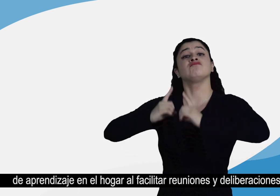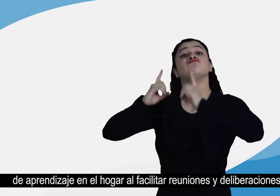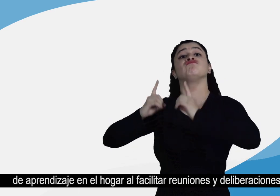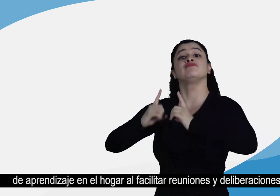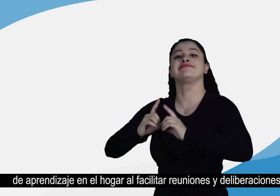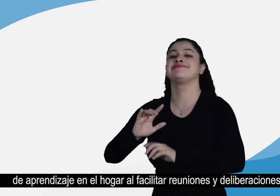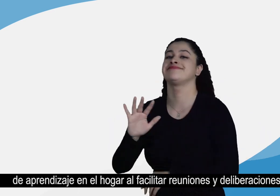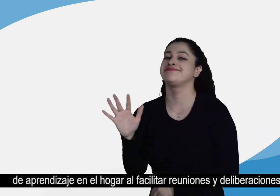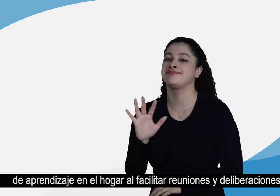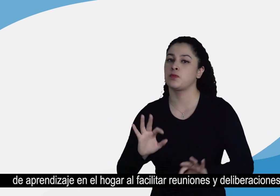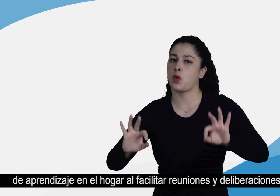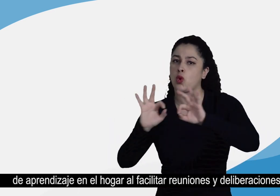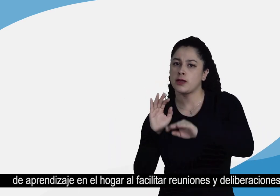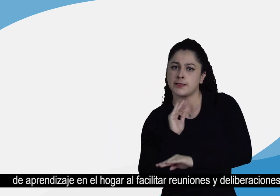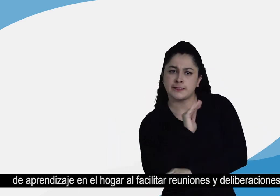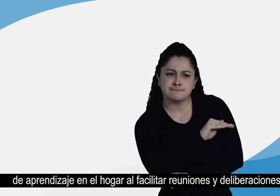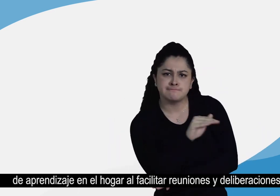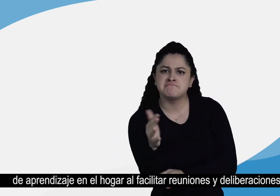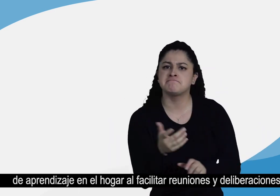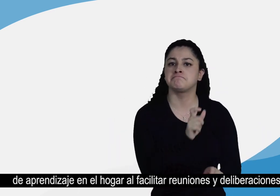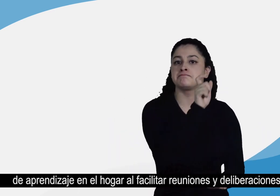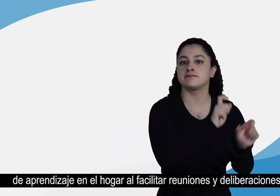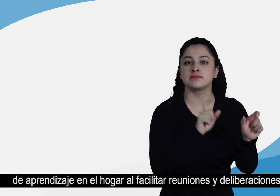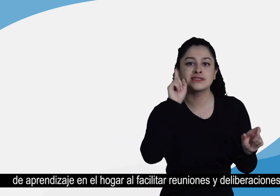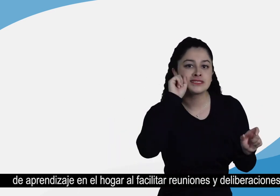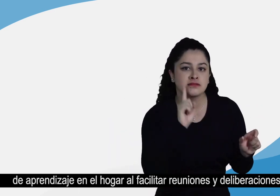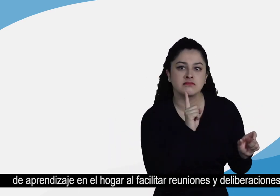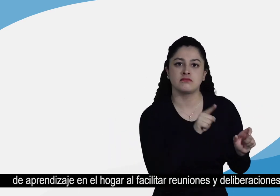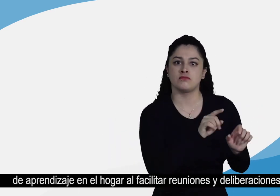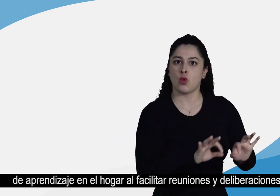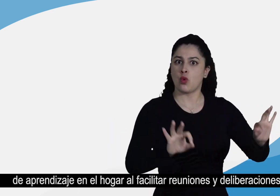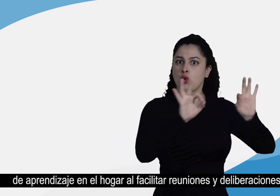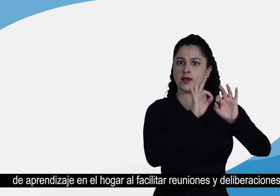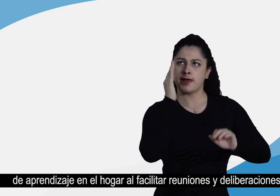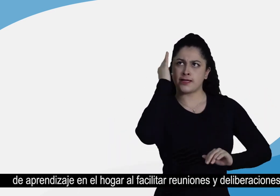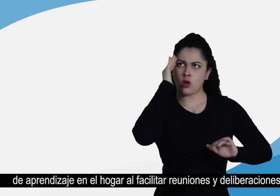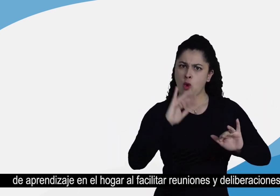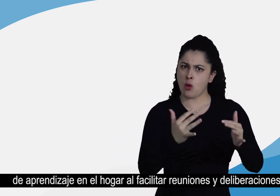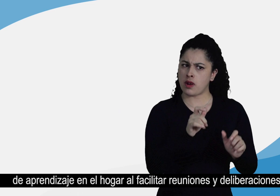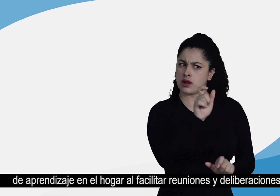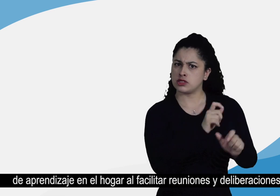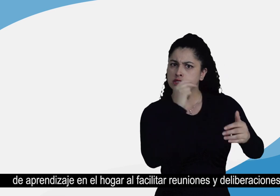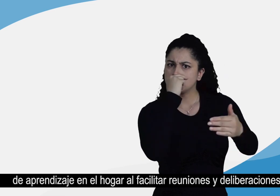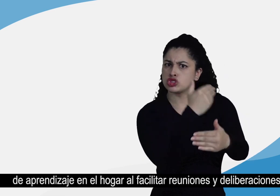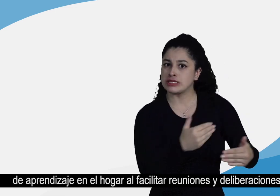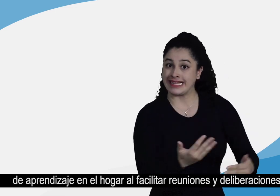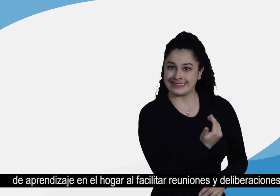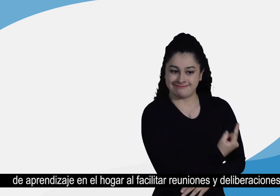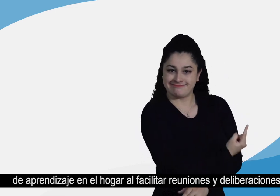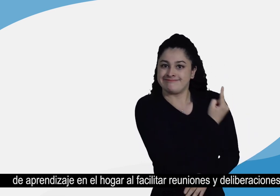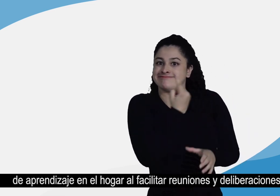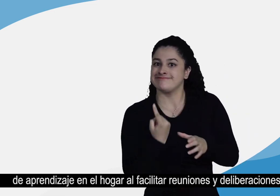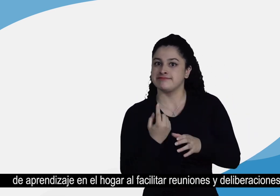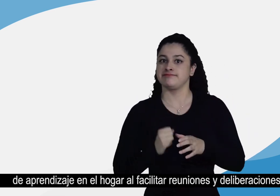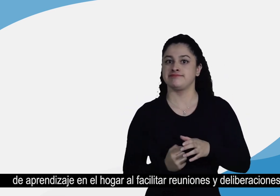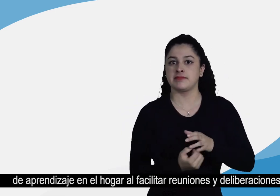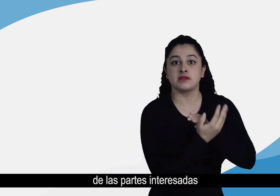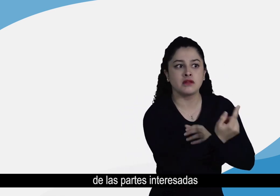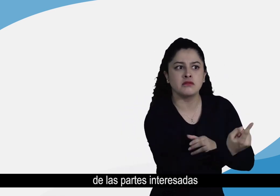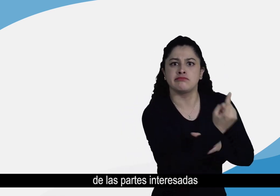Al facilitar reuniones Y deliberaciones De